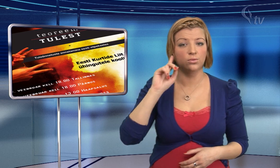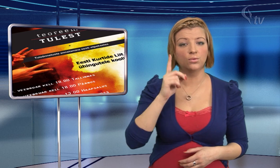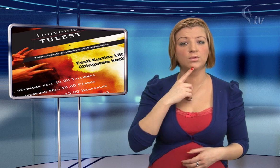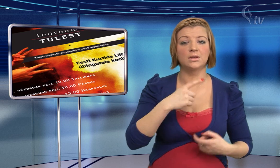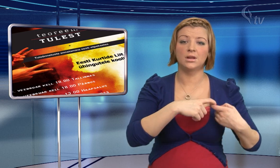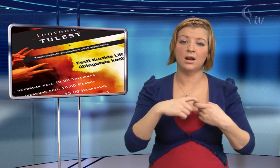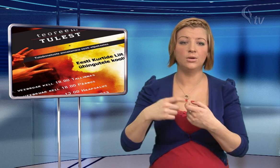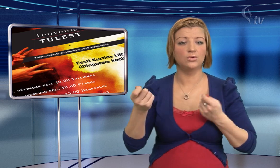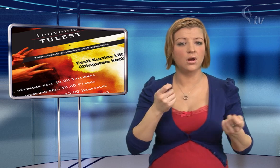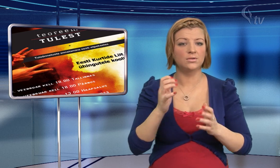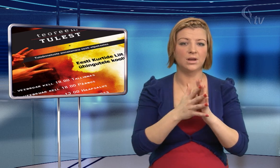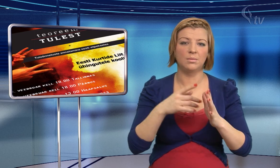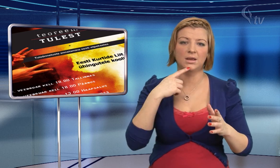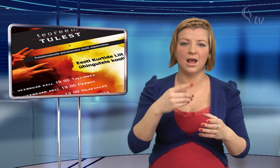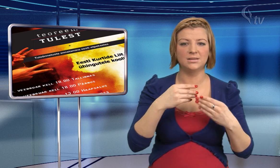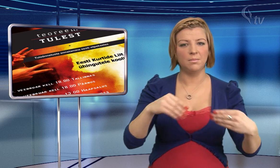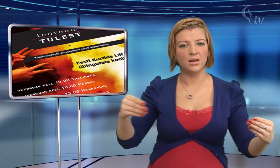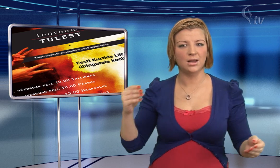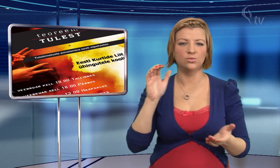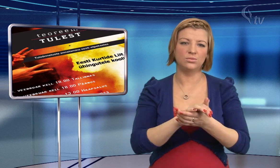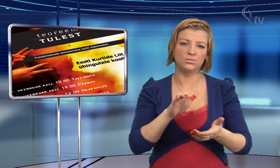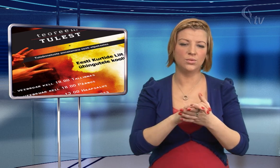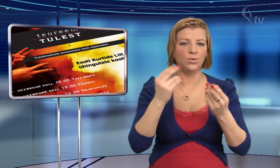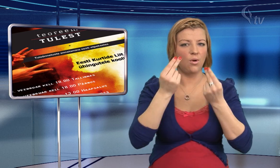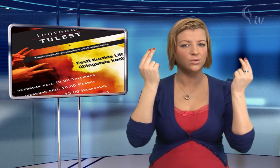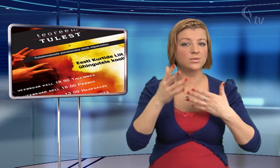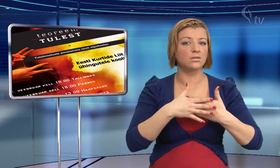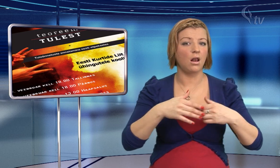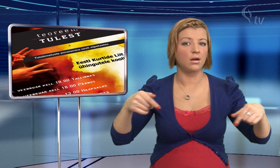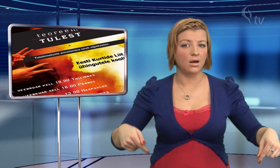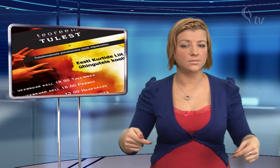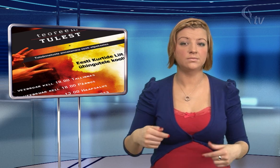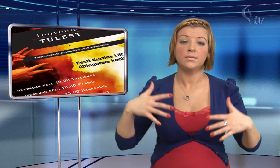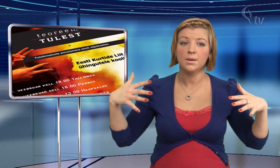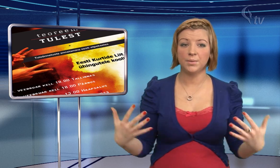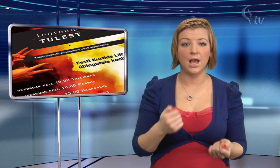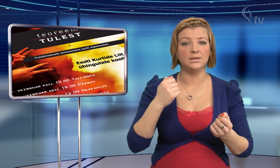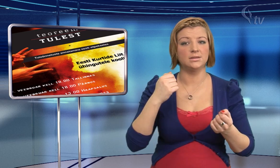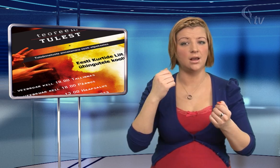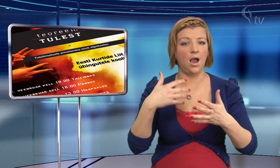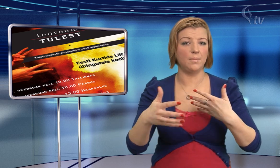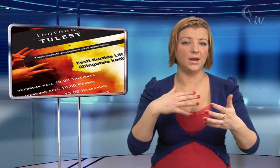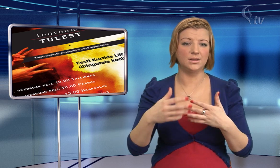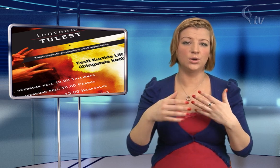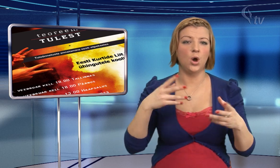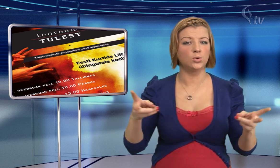9. veebruaril korraldas Eesti Kurtide Liit koolituse Tallinnas tutvustamaks Päästeameti tuleohutusfilmi Teoreem